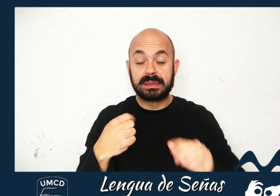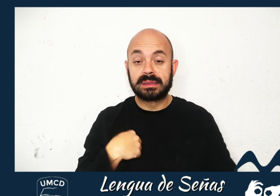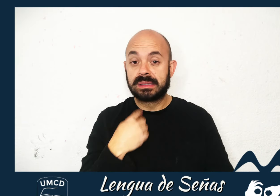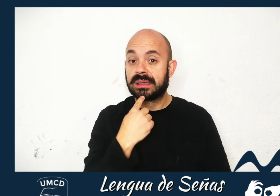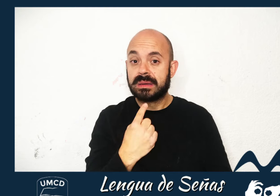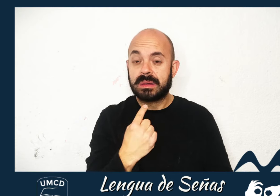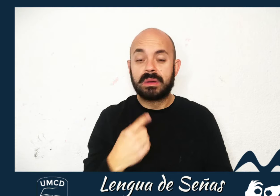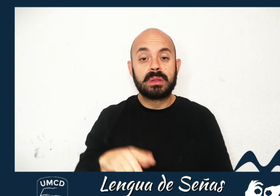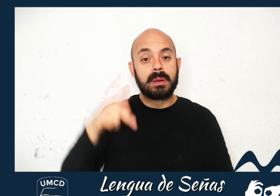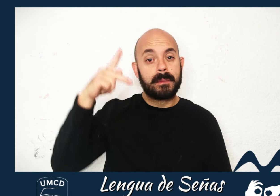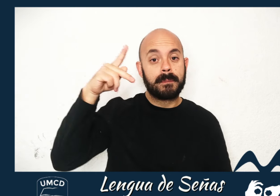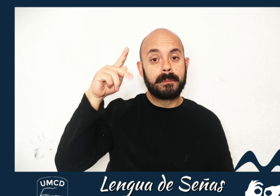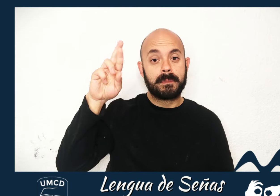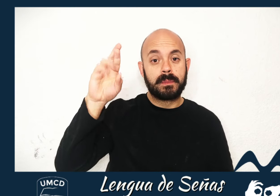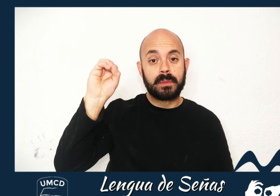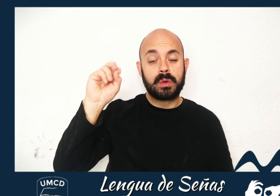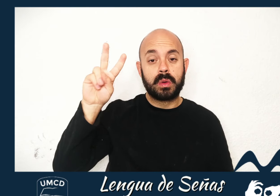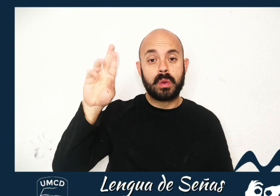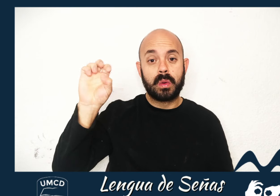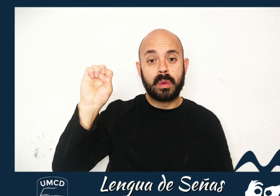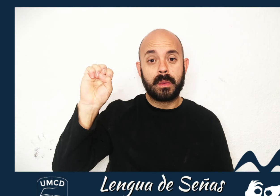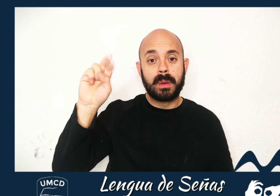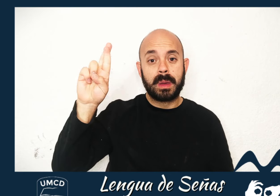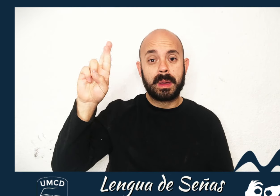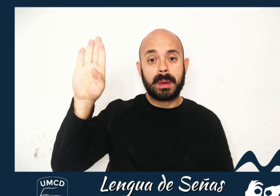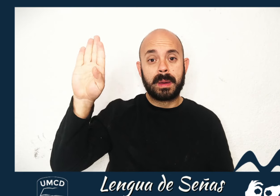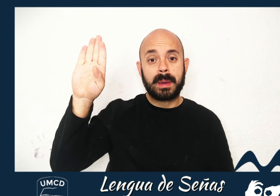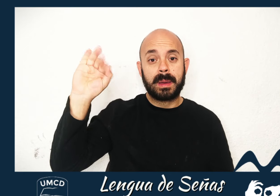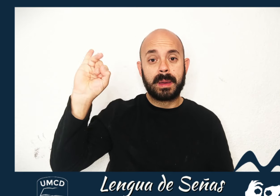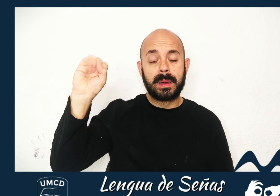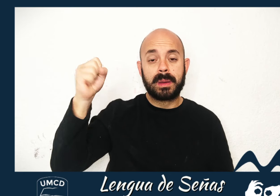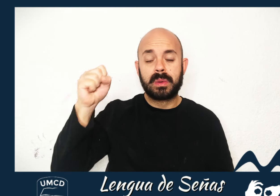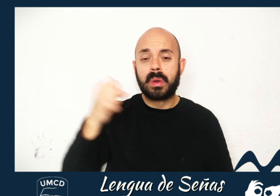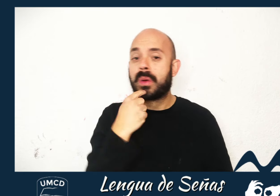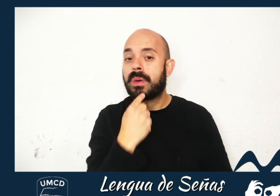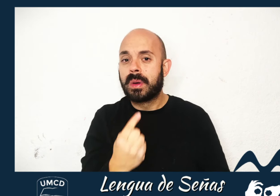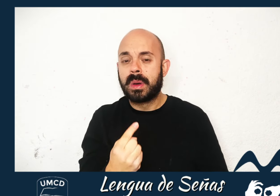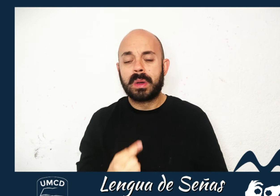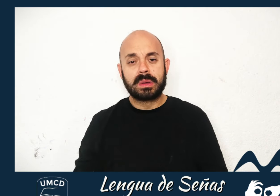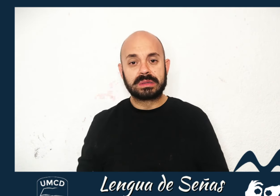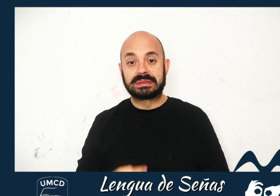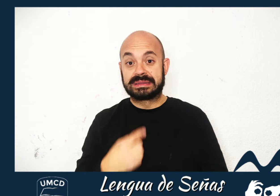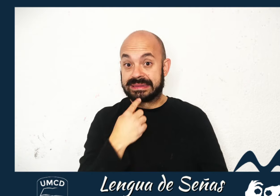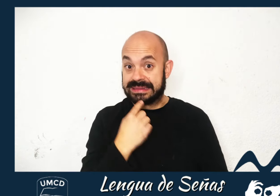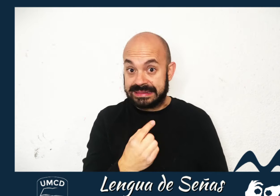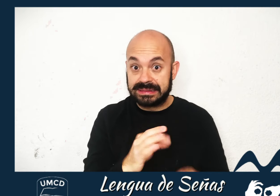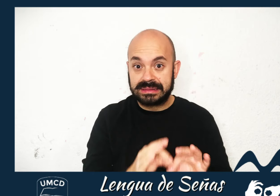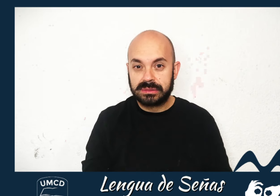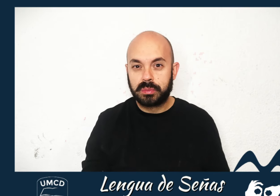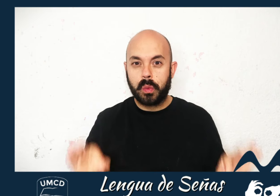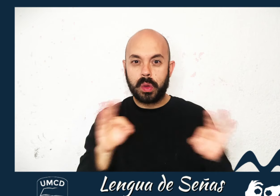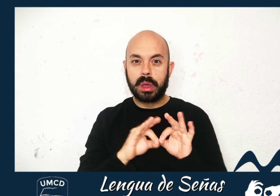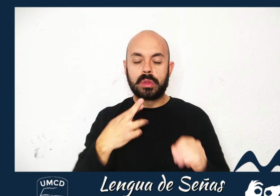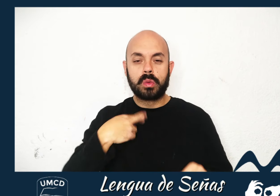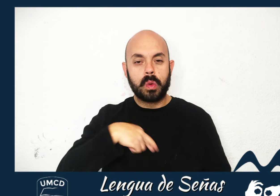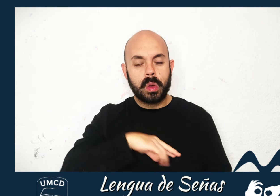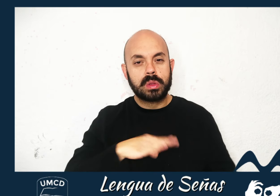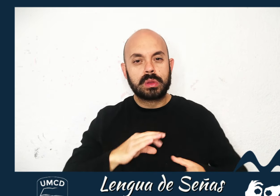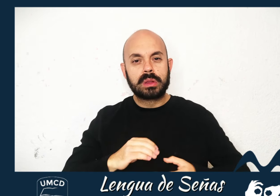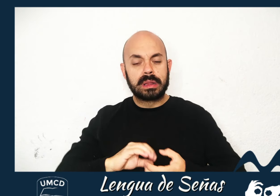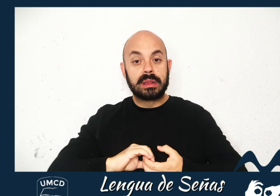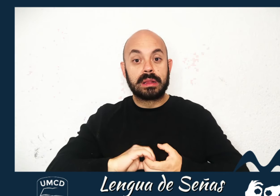Proverbios, nosotros leemos que nuestra relación íntima con Dios se da en la medida en la manera como me relaciono yo